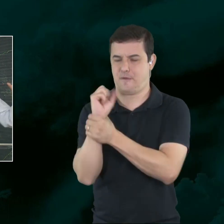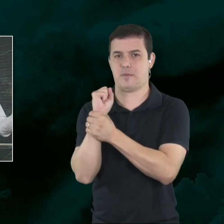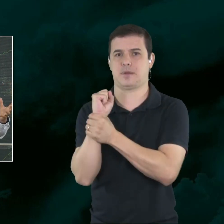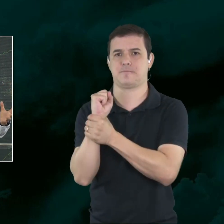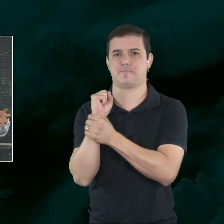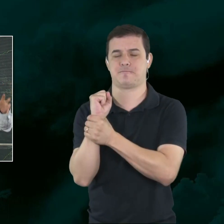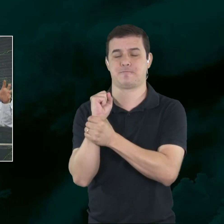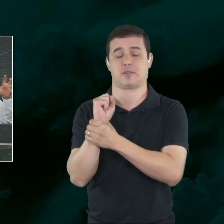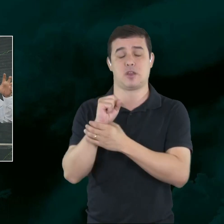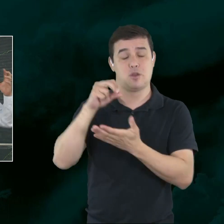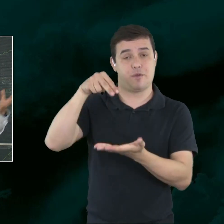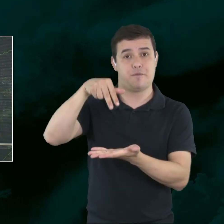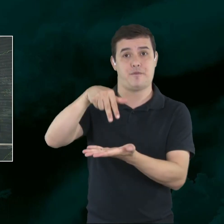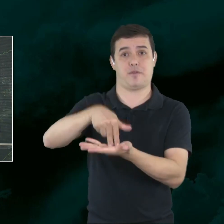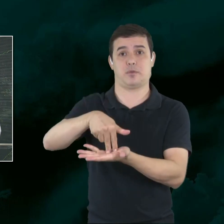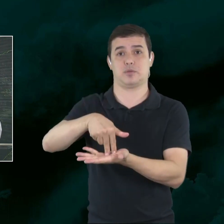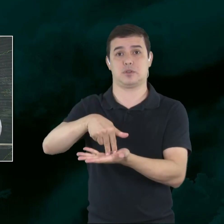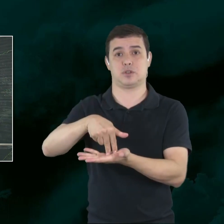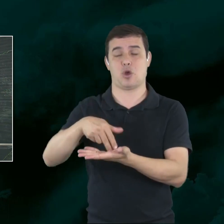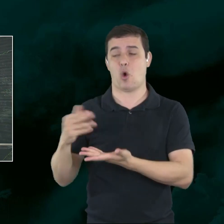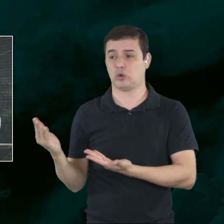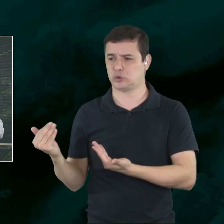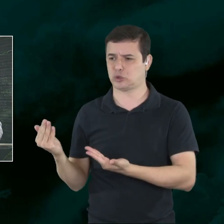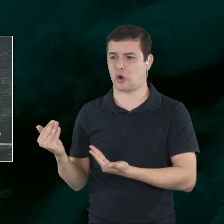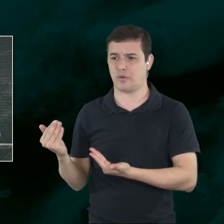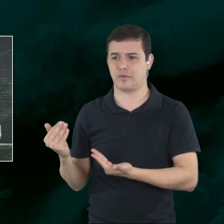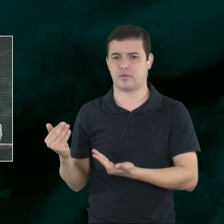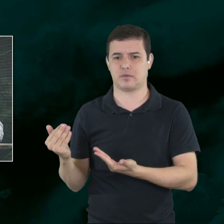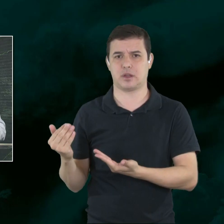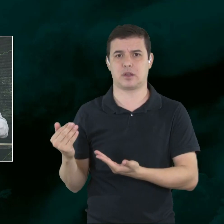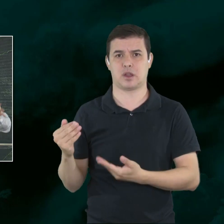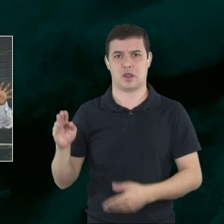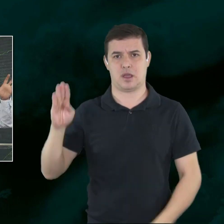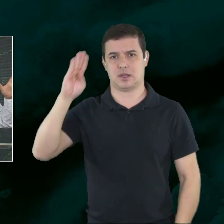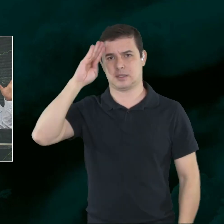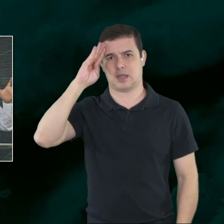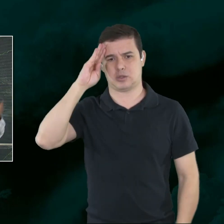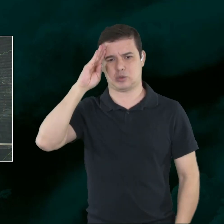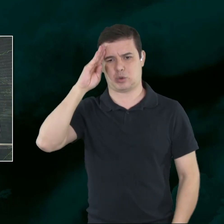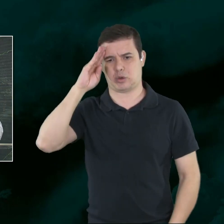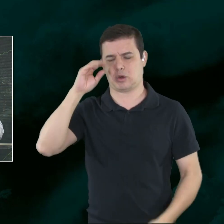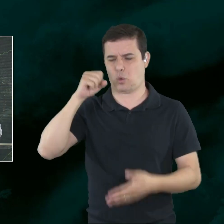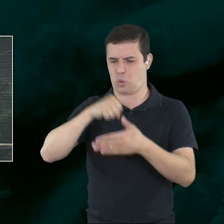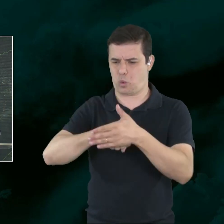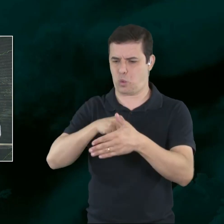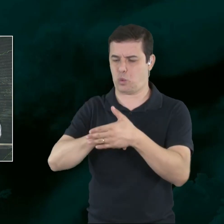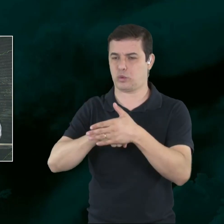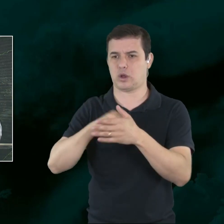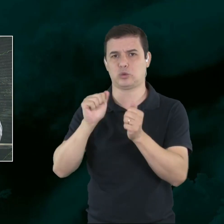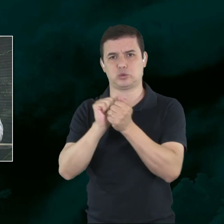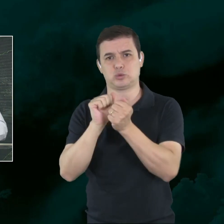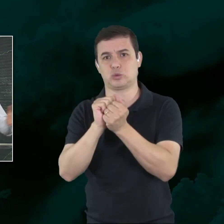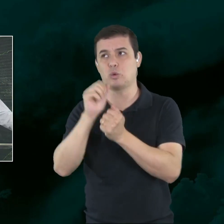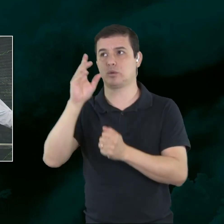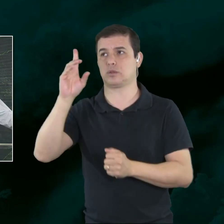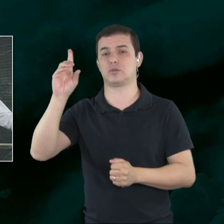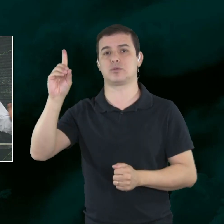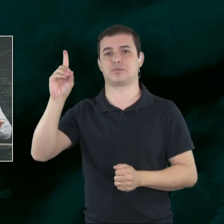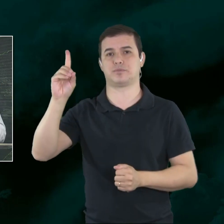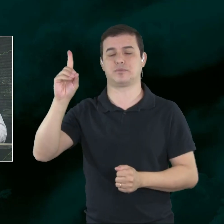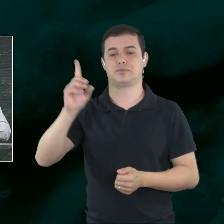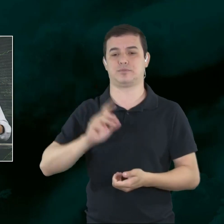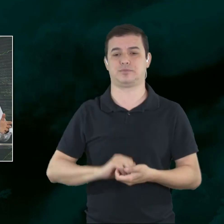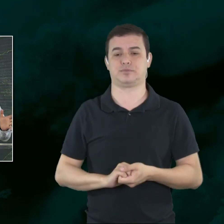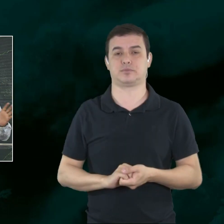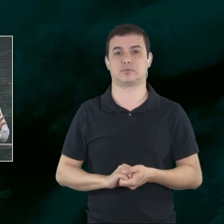o exército de jovens santos para lutar do seu lado, né, para restabelecer o seu reino na terra. Irmãos, eu não tenho